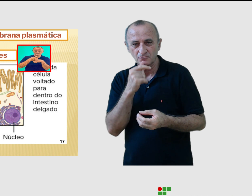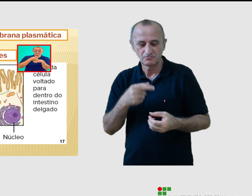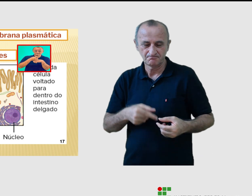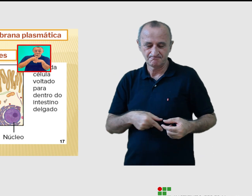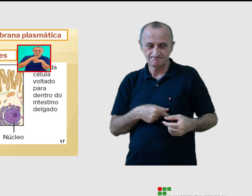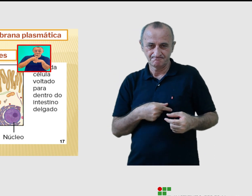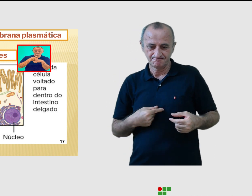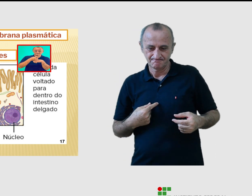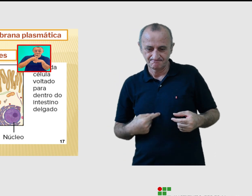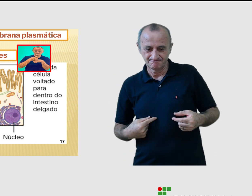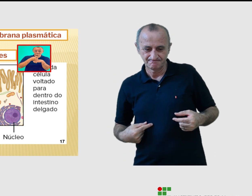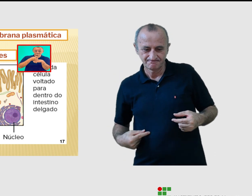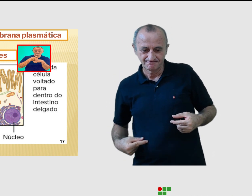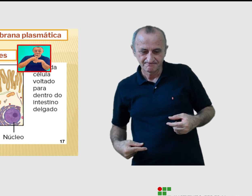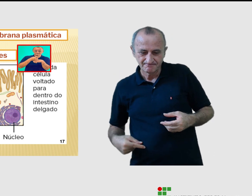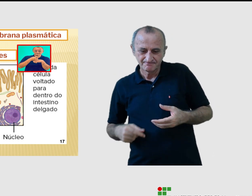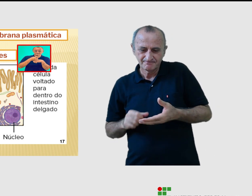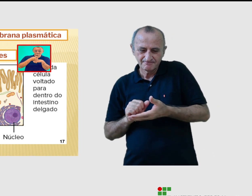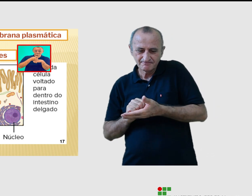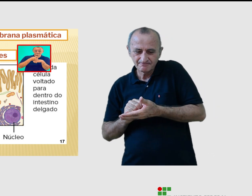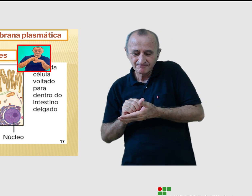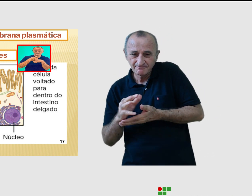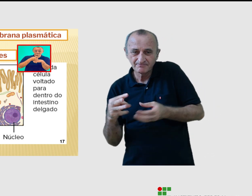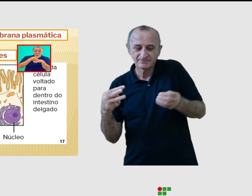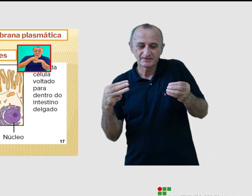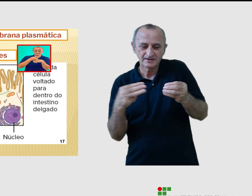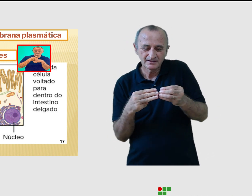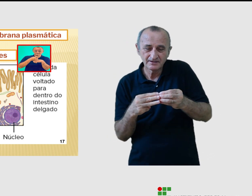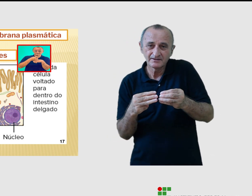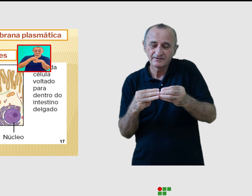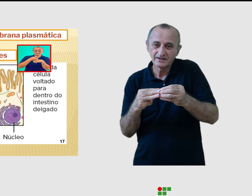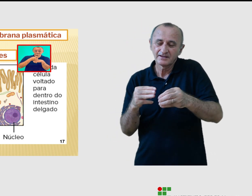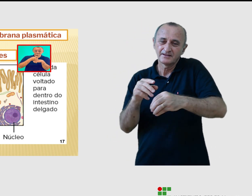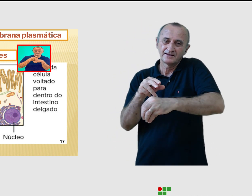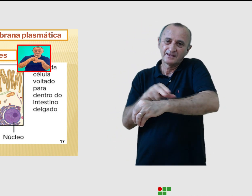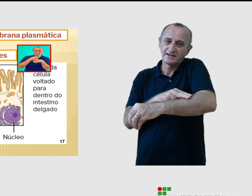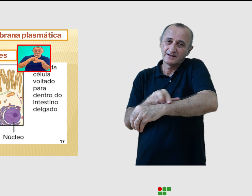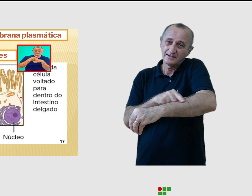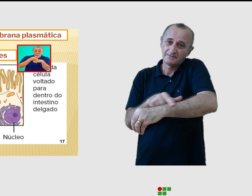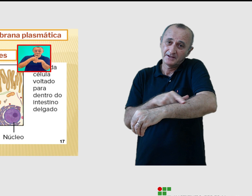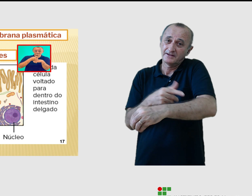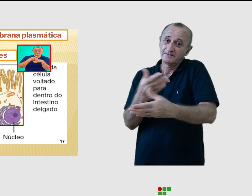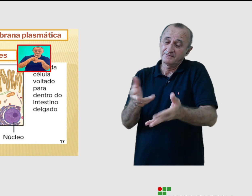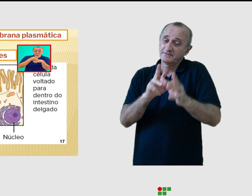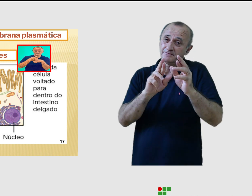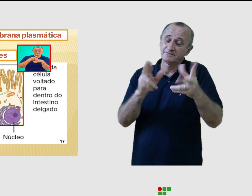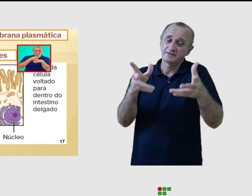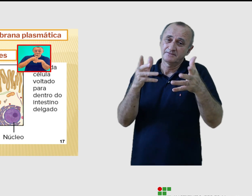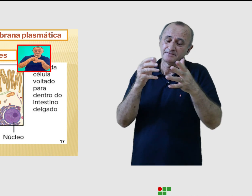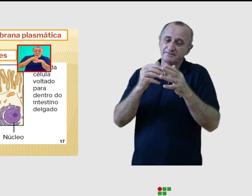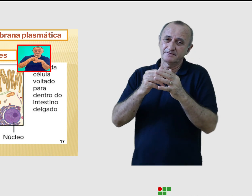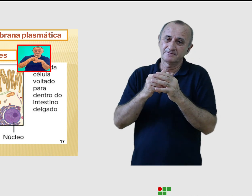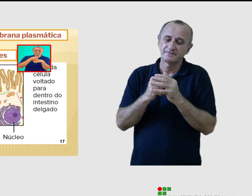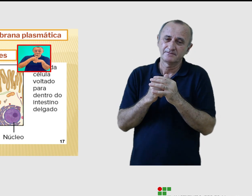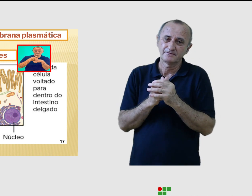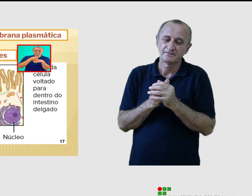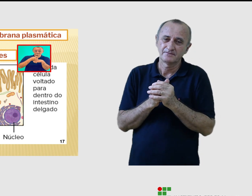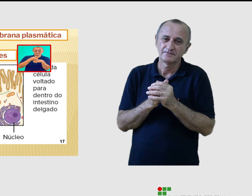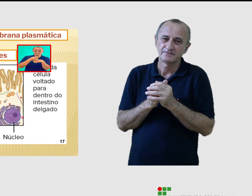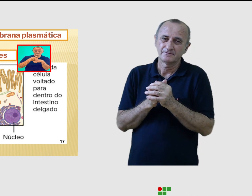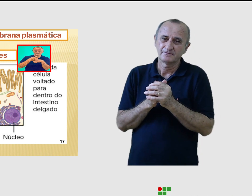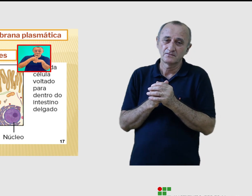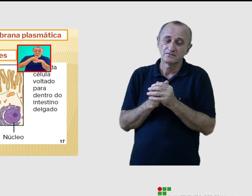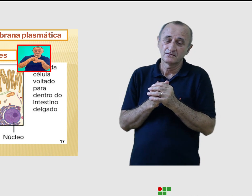células exercendo diferentes tipos de funções. Como exemplo, a célula do intestino exerce uma função